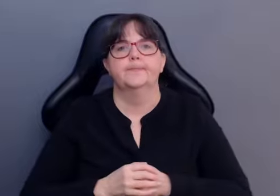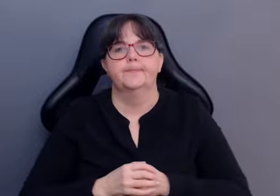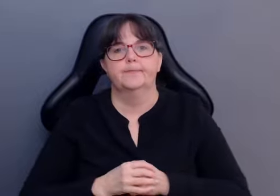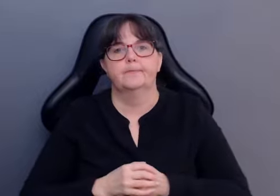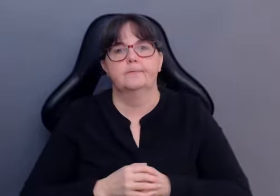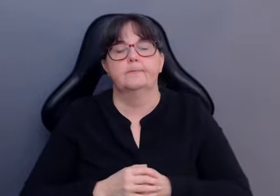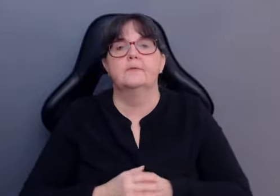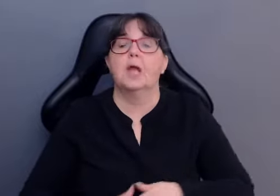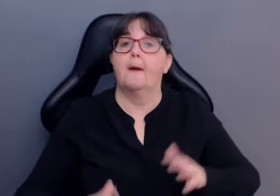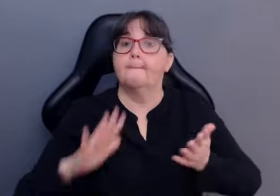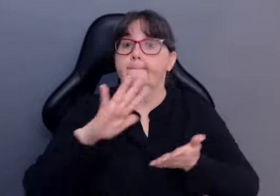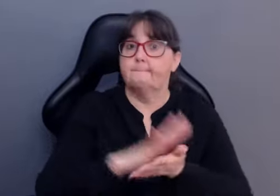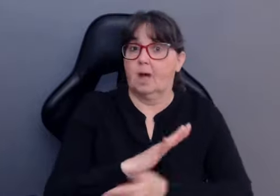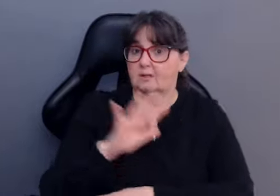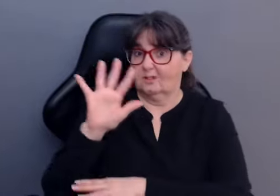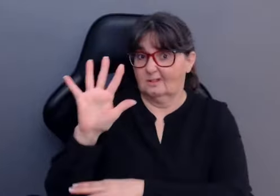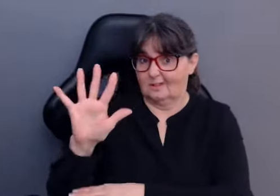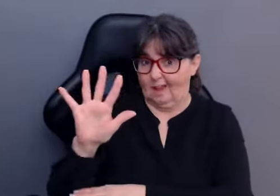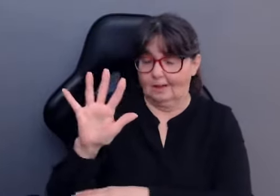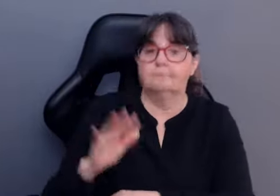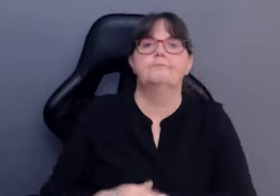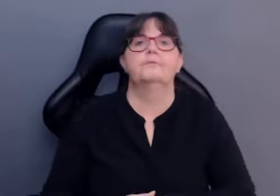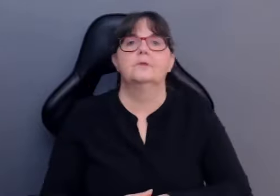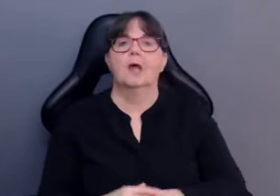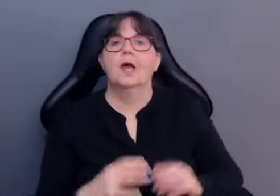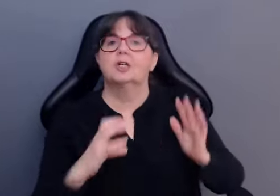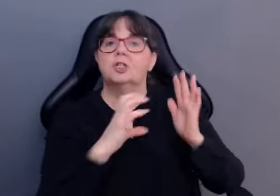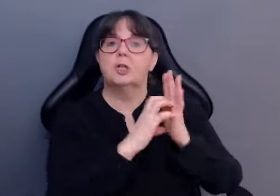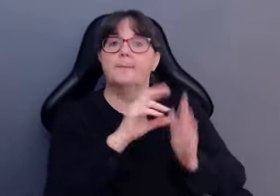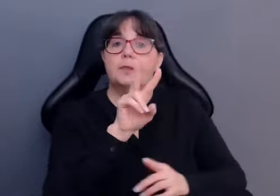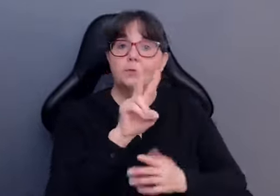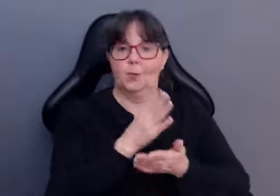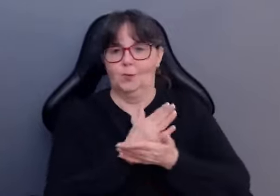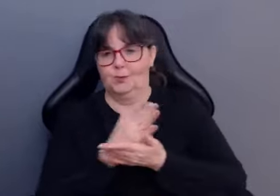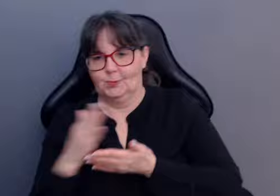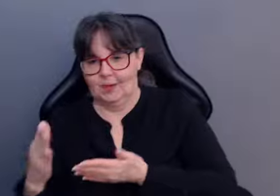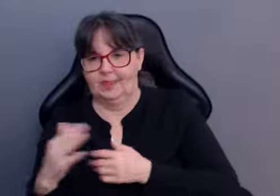Page 5, suite du chapitre 2. Les membres.